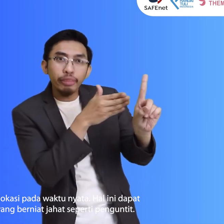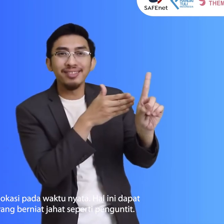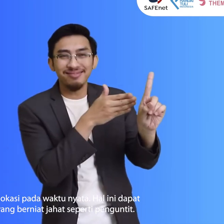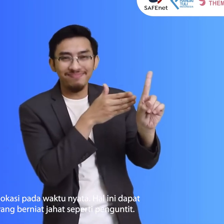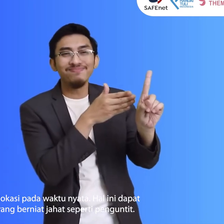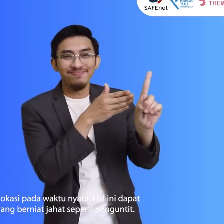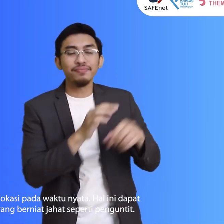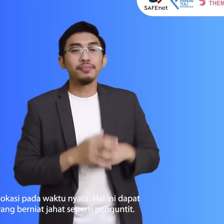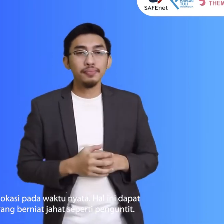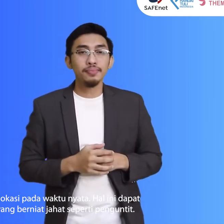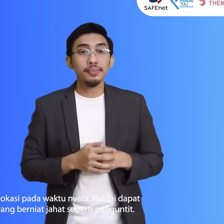penguntit